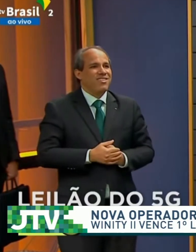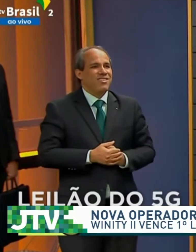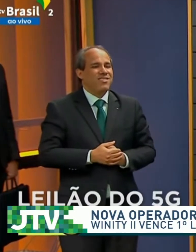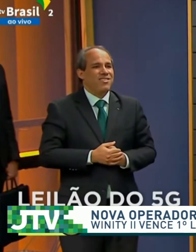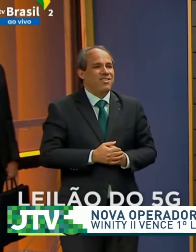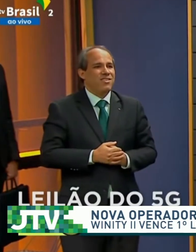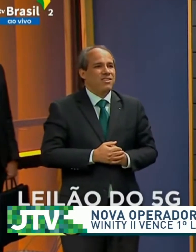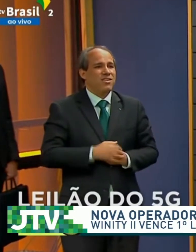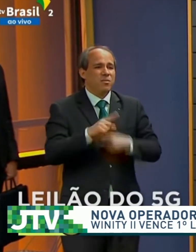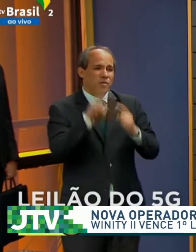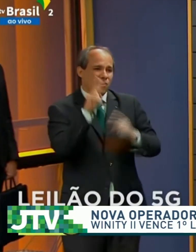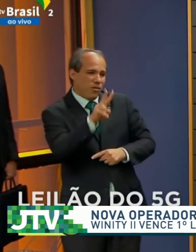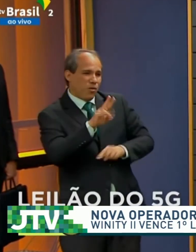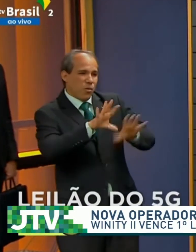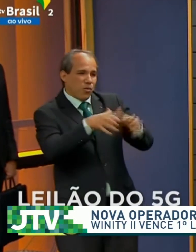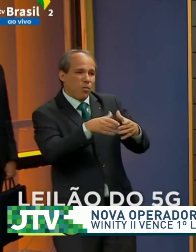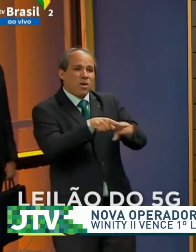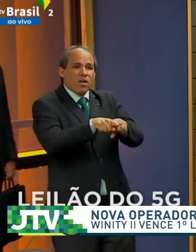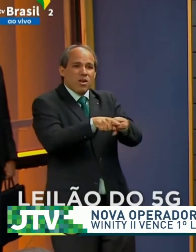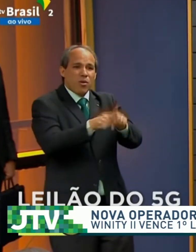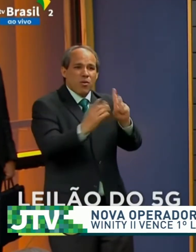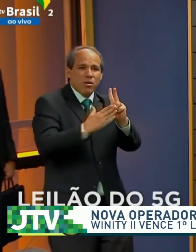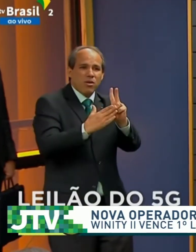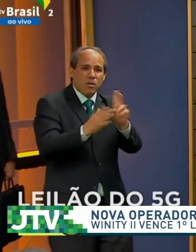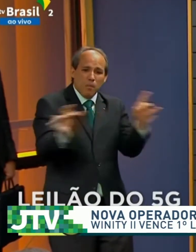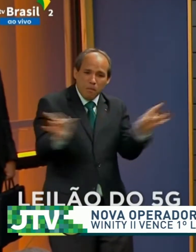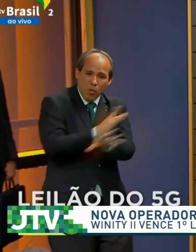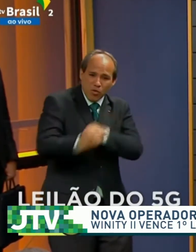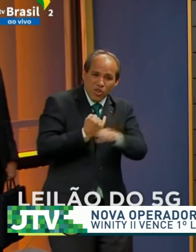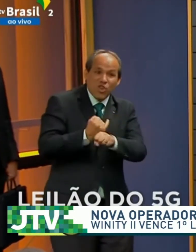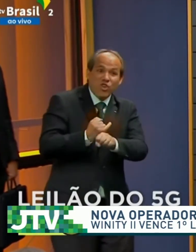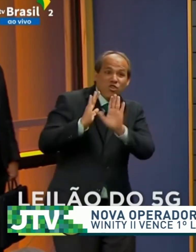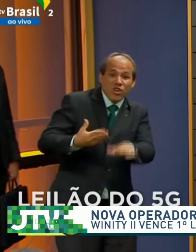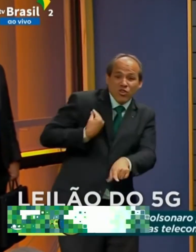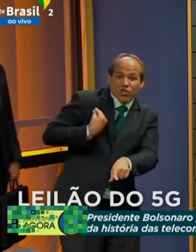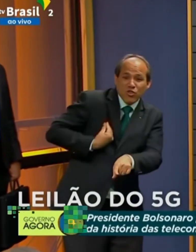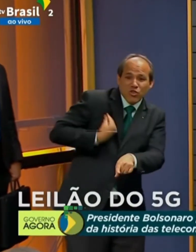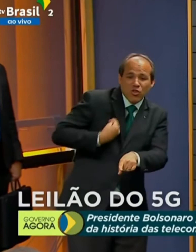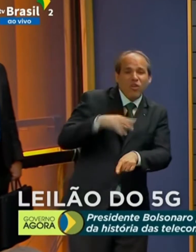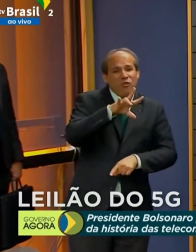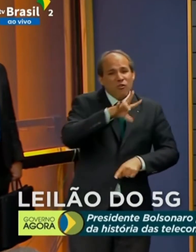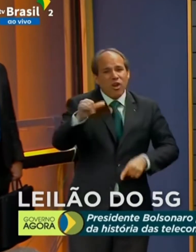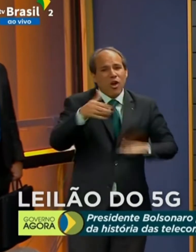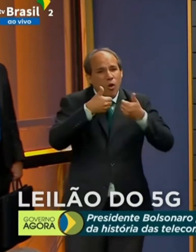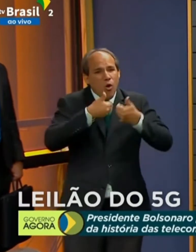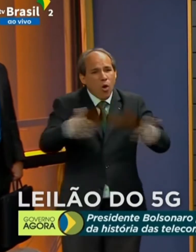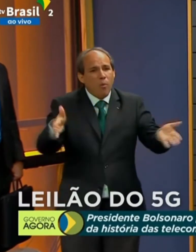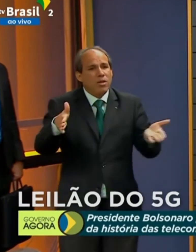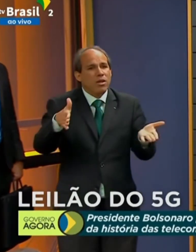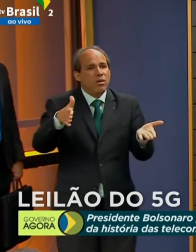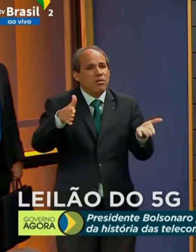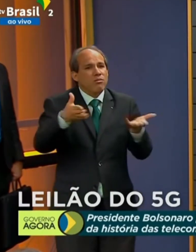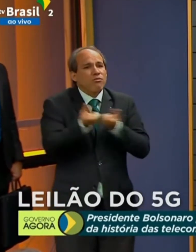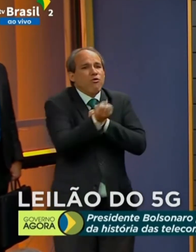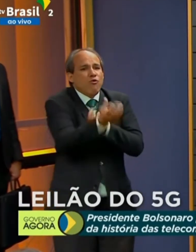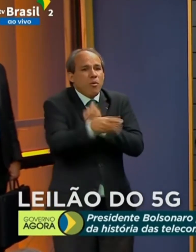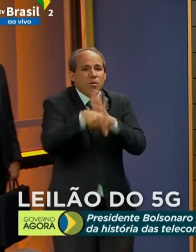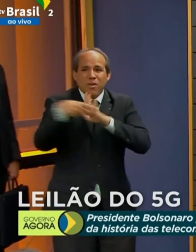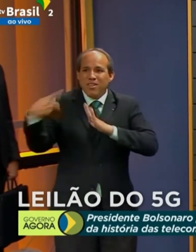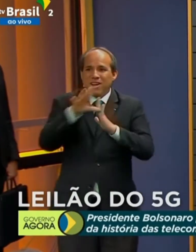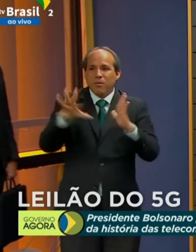nossos irmãos indígenas o internet eles vão começar a fazer uma tela da Amazônia voltar para